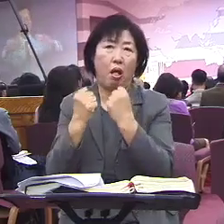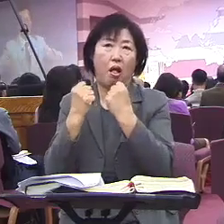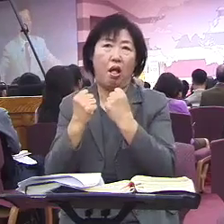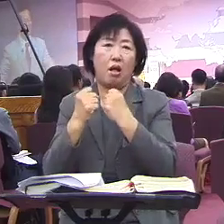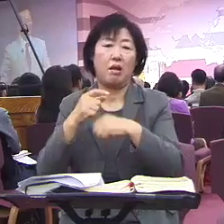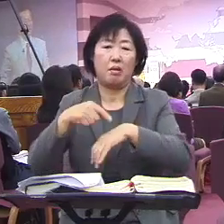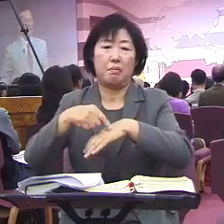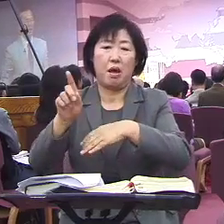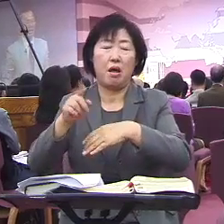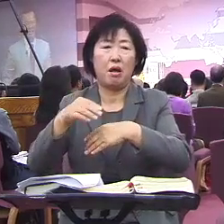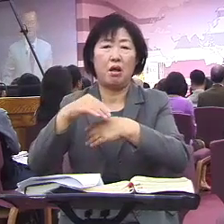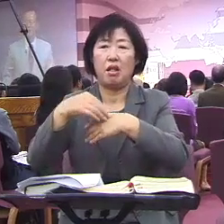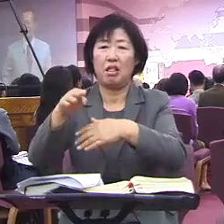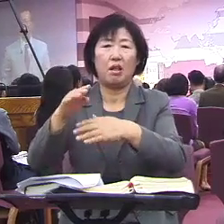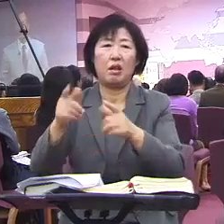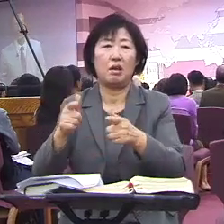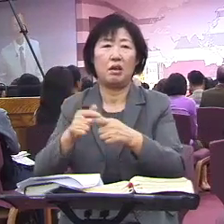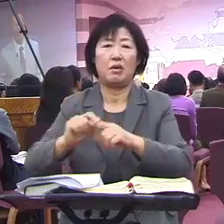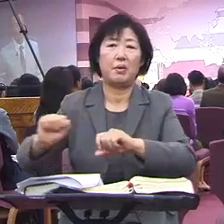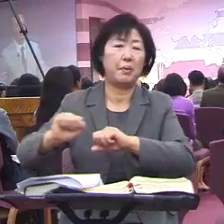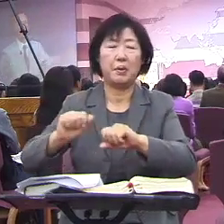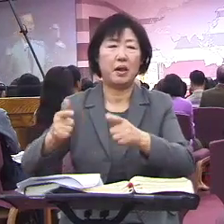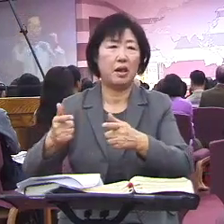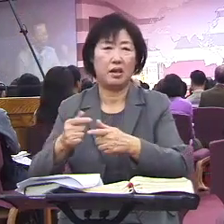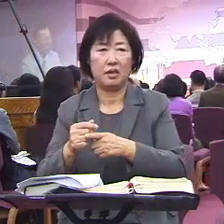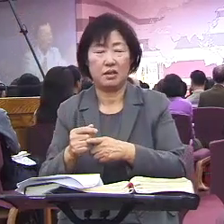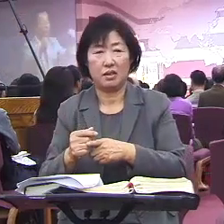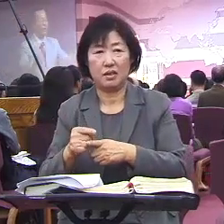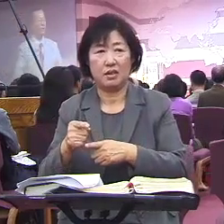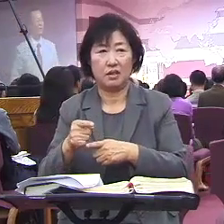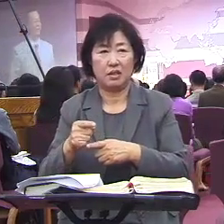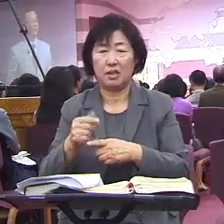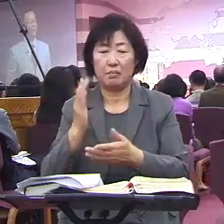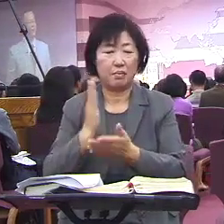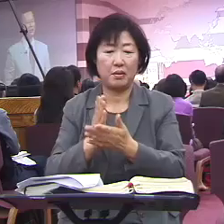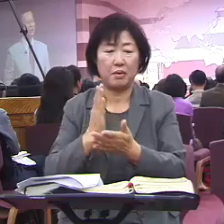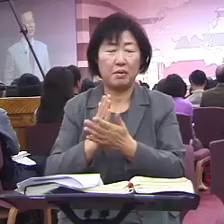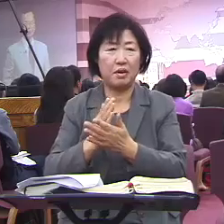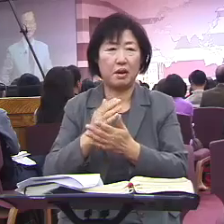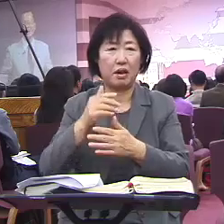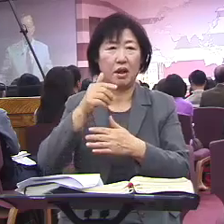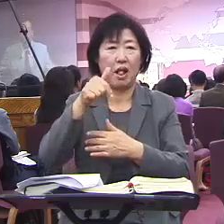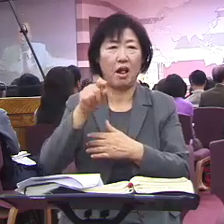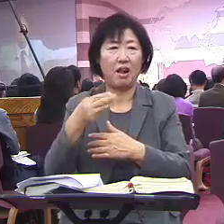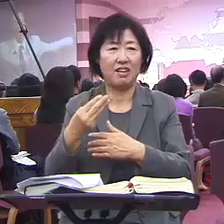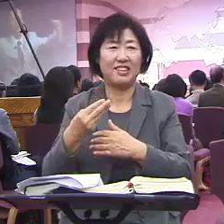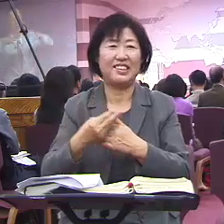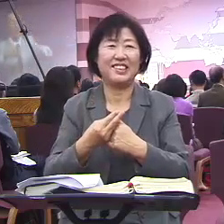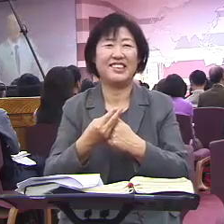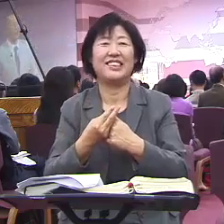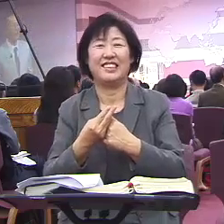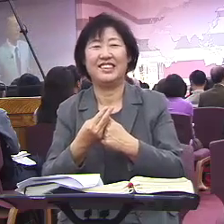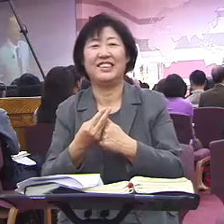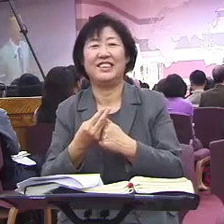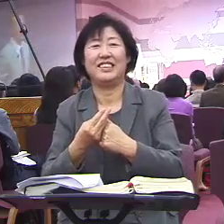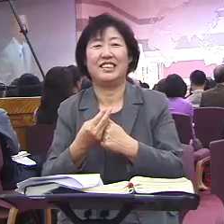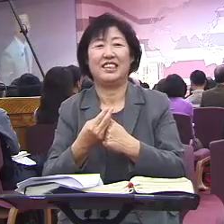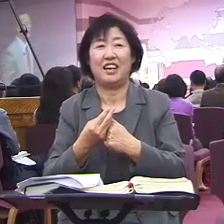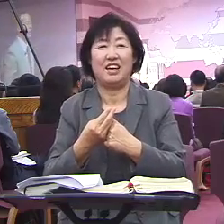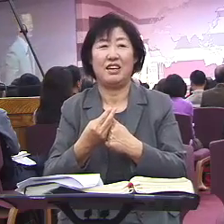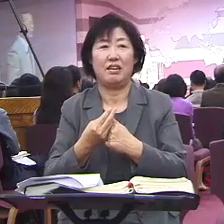형제를 허락하셨습니다. 가나디아서의 메시지가 그거예요. 우리에게 성령을 주셨고 우리에게 형제 자매를 허락하셨기